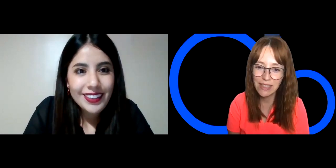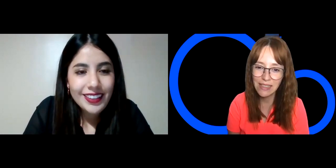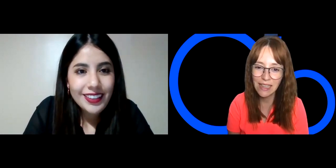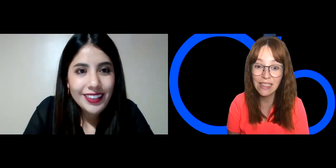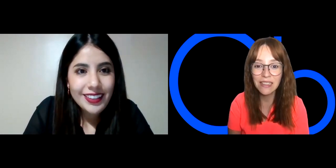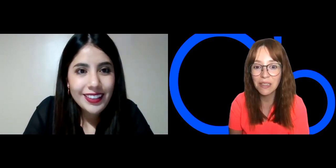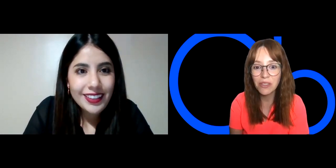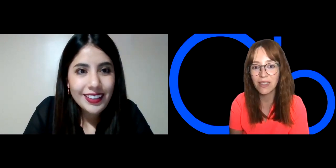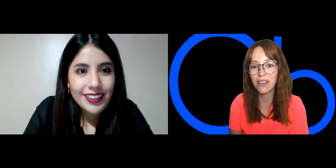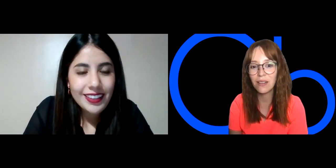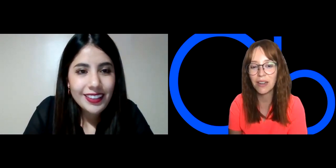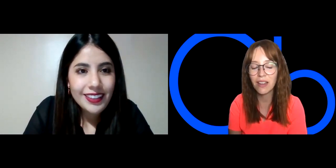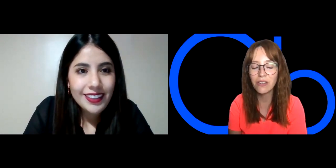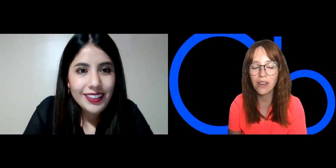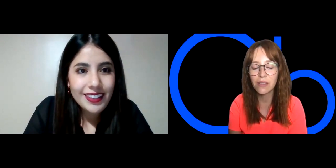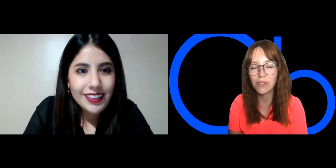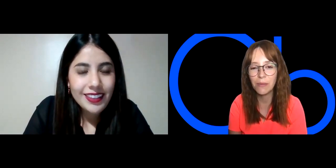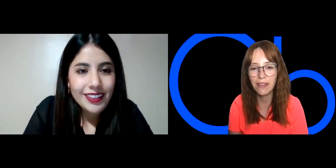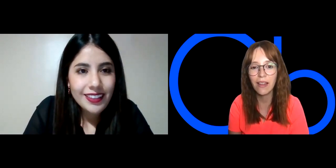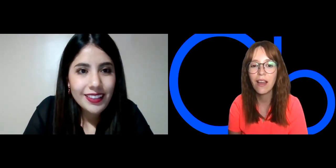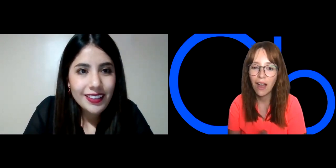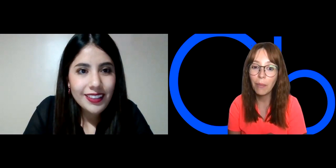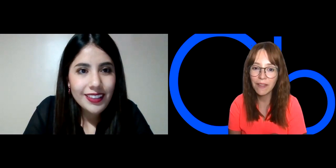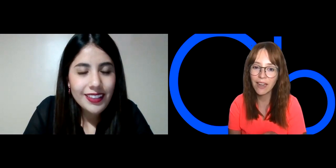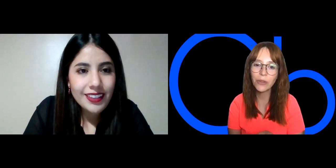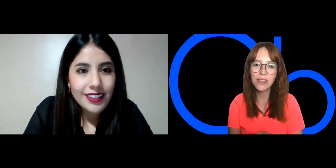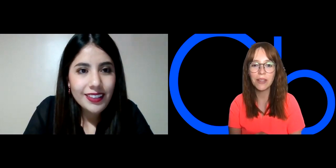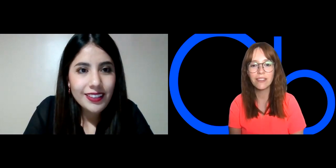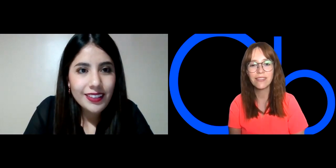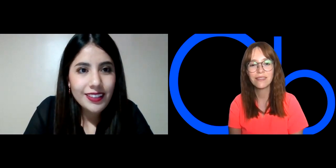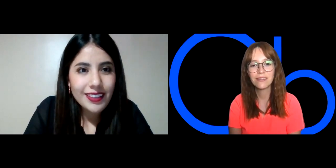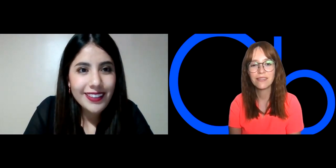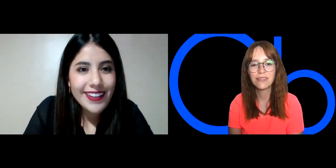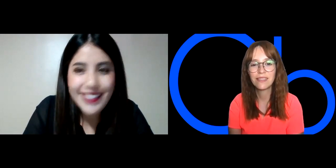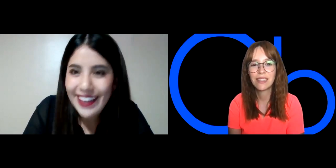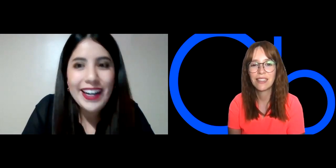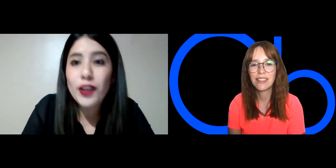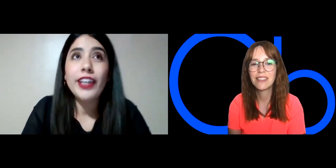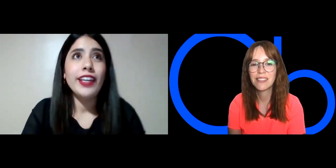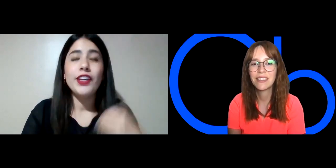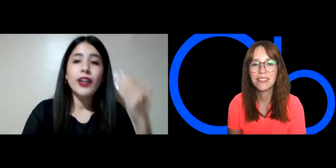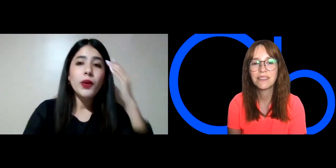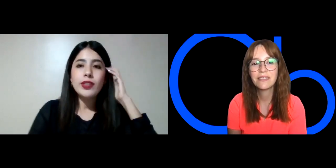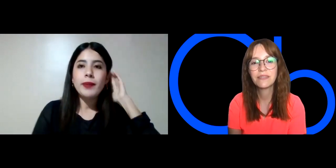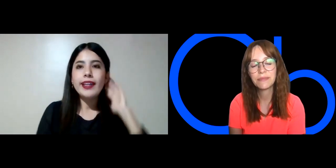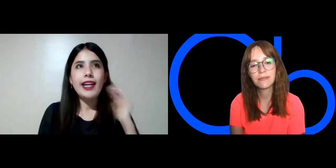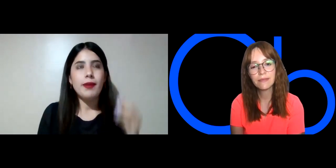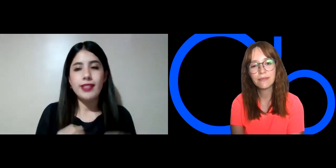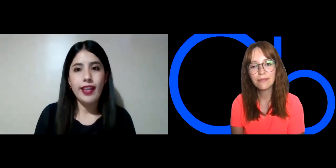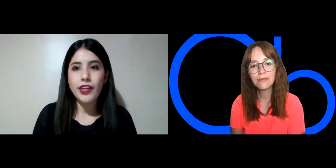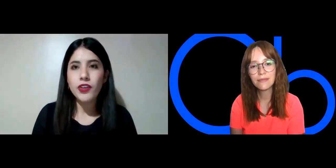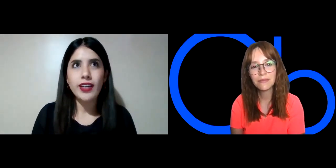todos los dentistas y que tenemos que, de verdad, nuestra responsabilidad, aprenderlo y saberlo. Sí, claro, y yo creo justamente